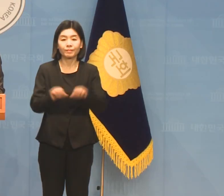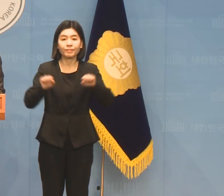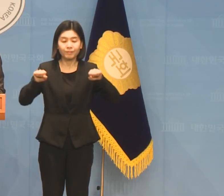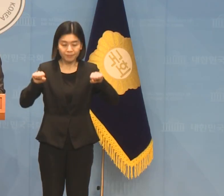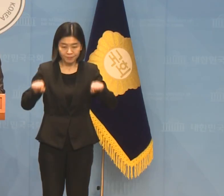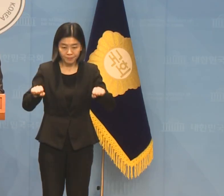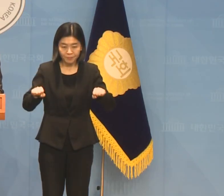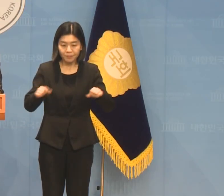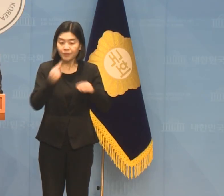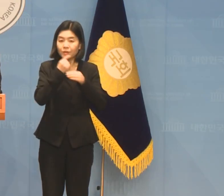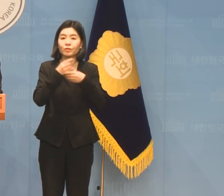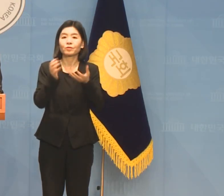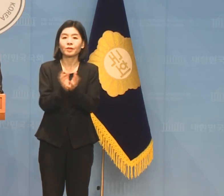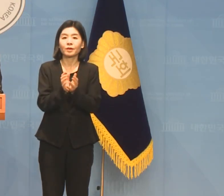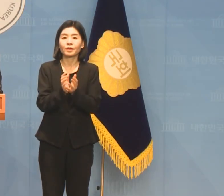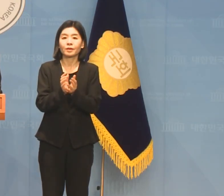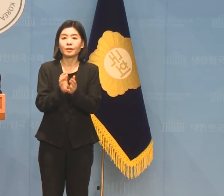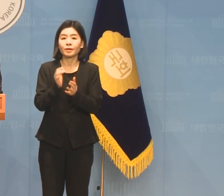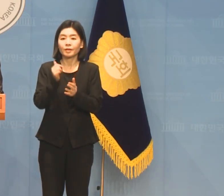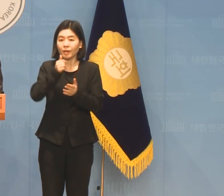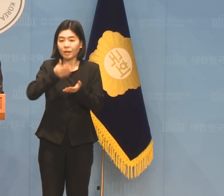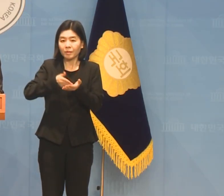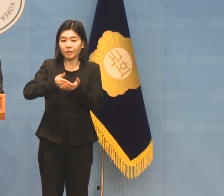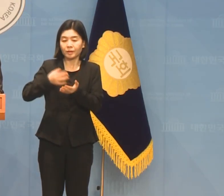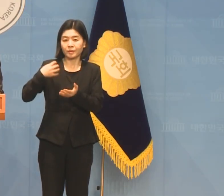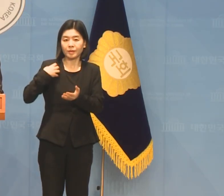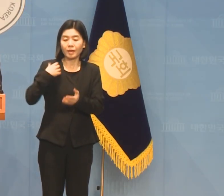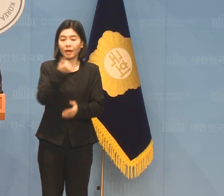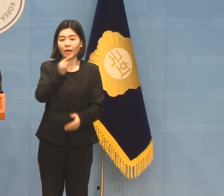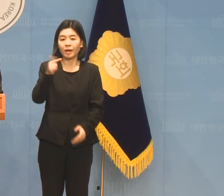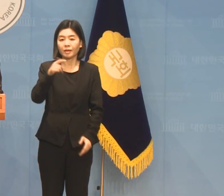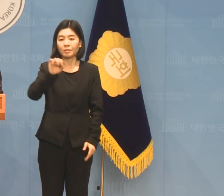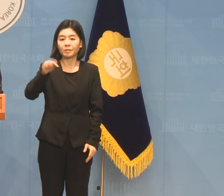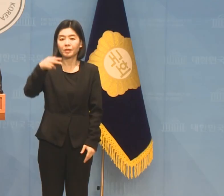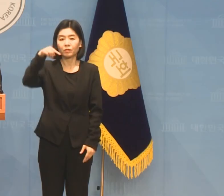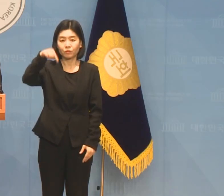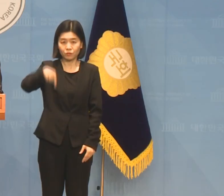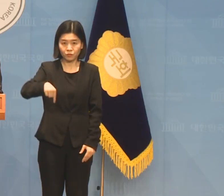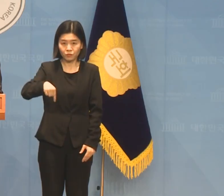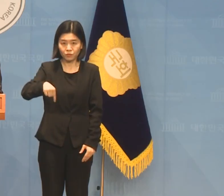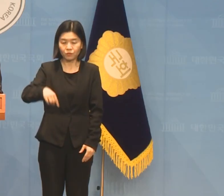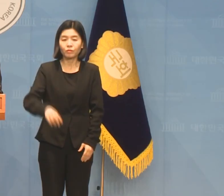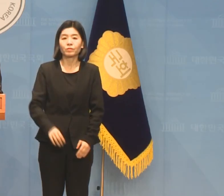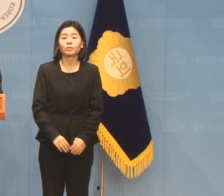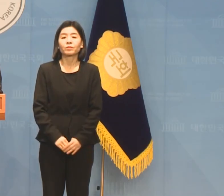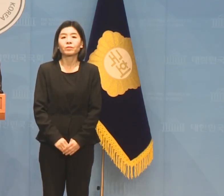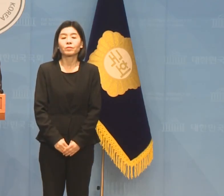안녕하십니까. 더불어민주당 대변인 한민수입니다. 논평을 발표하겠습니다.